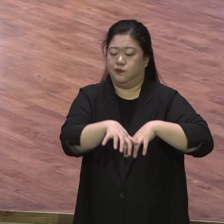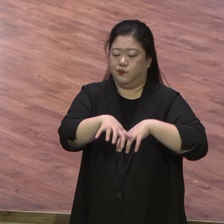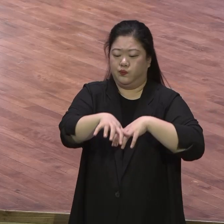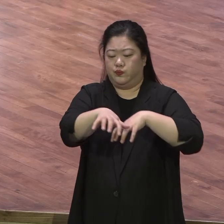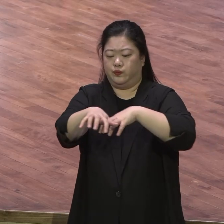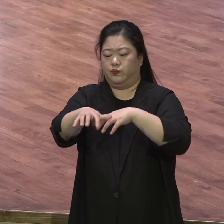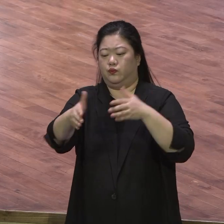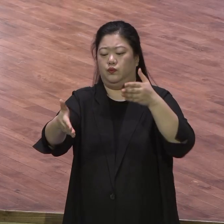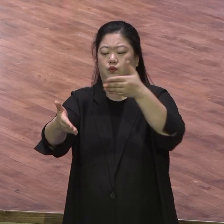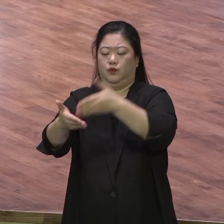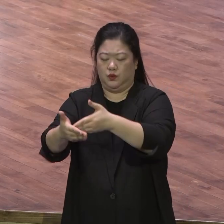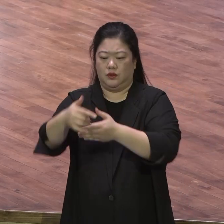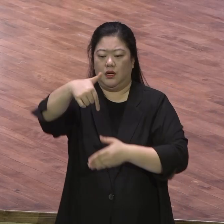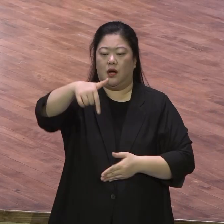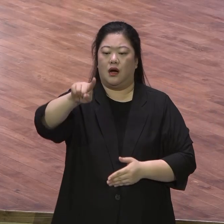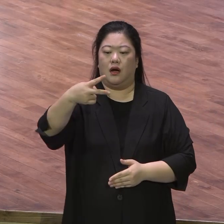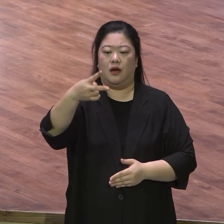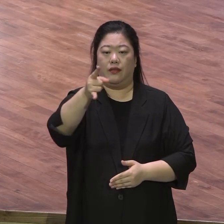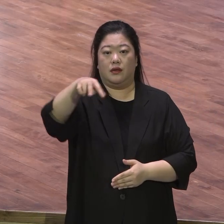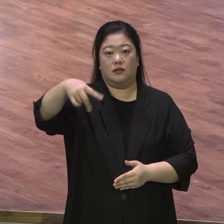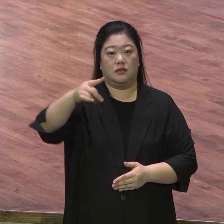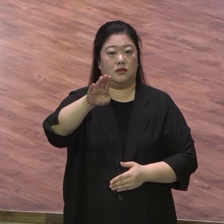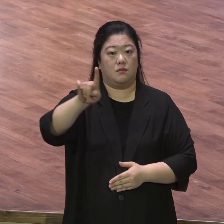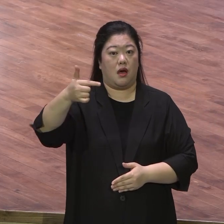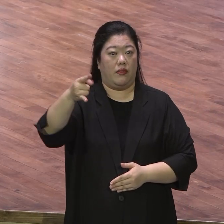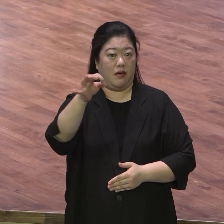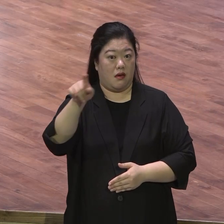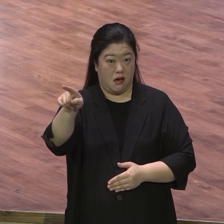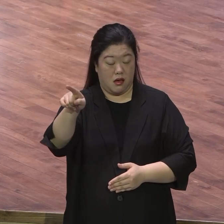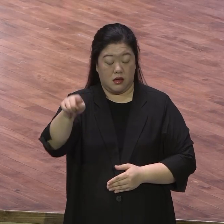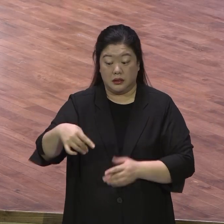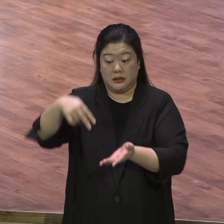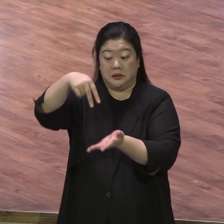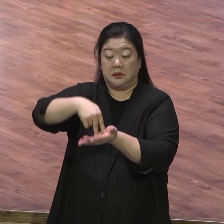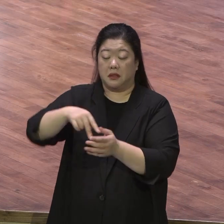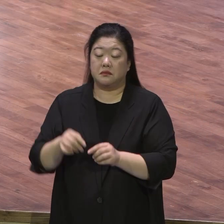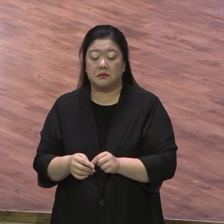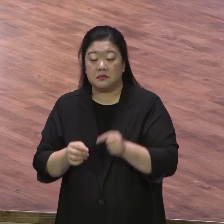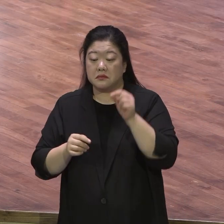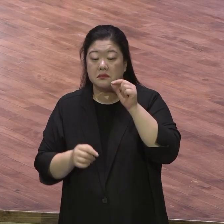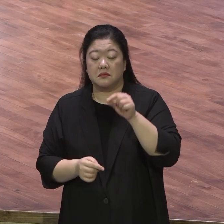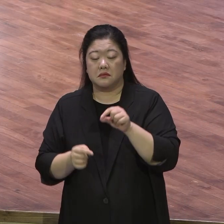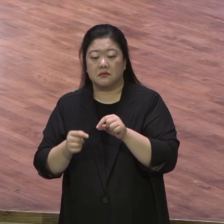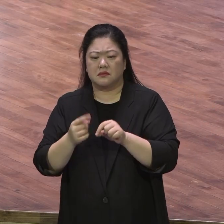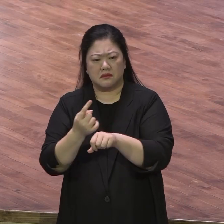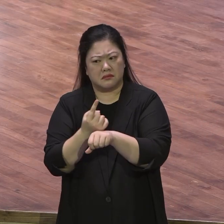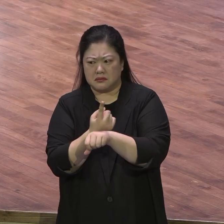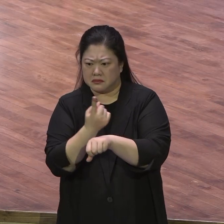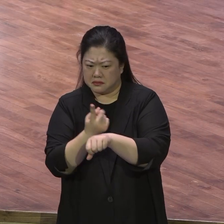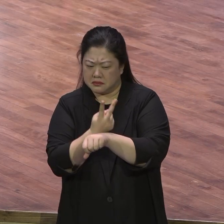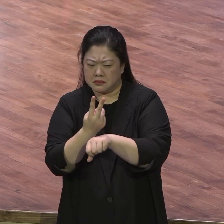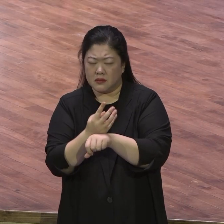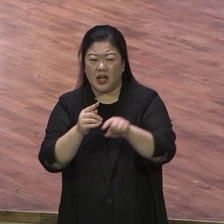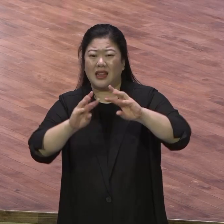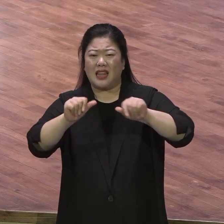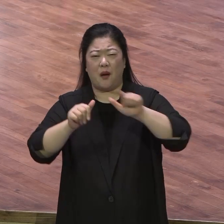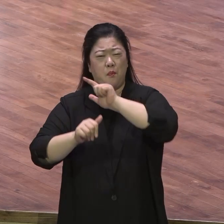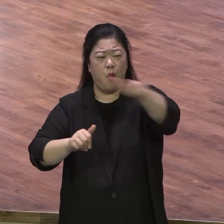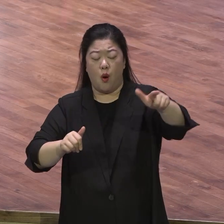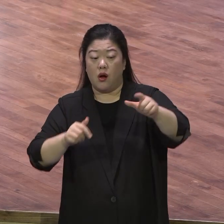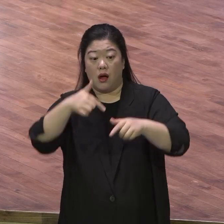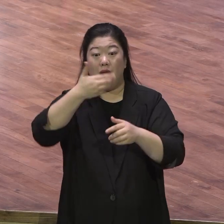살펴봤습니다. 이 가네스바네아에서 가난 땅이 보여요. 불과 몇 시간이면 들어갈 수 있는 가난 땅이 보여요. 이야